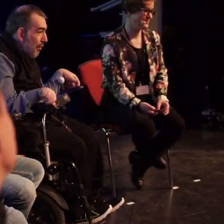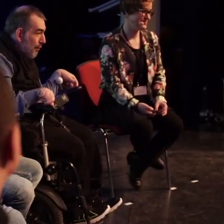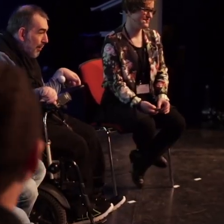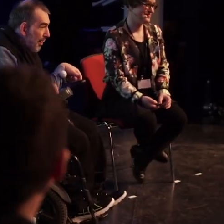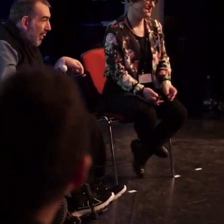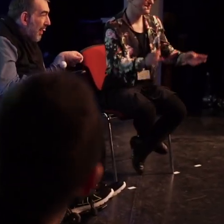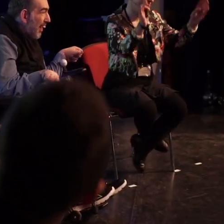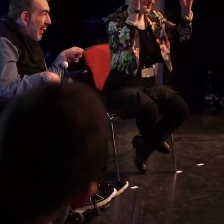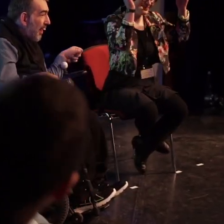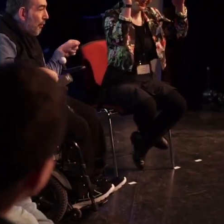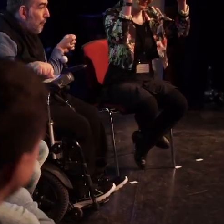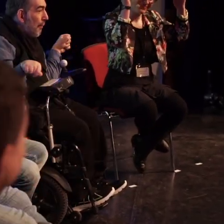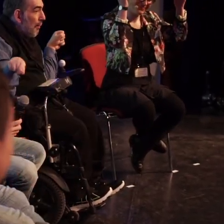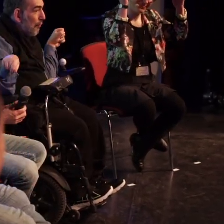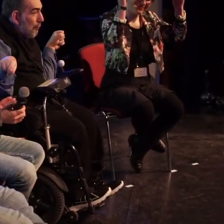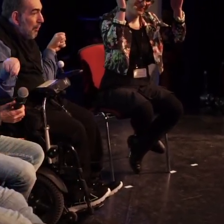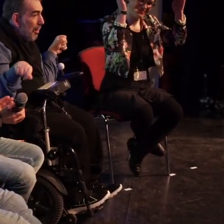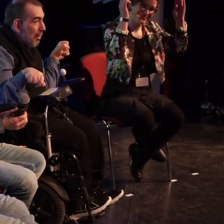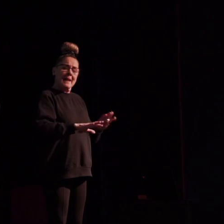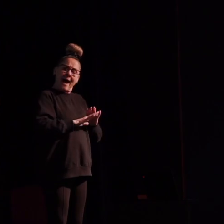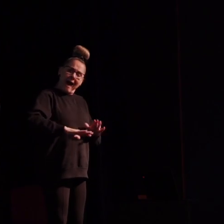Dankeschön, Applaus an euch.